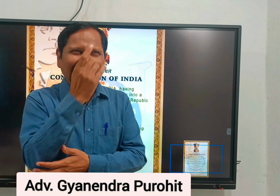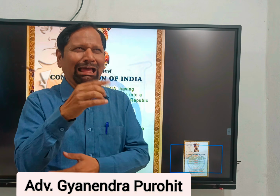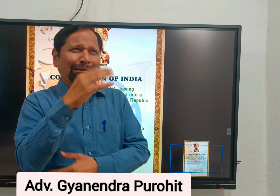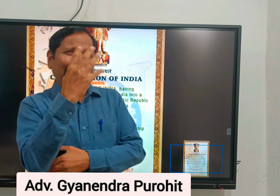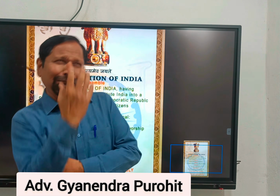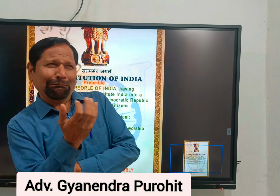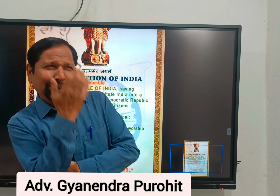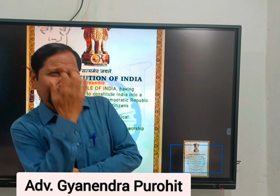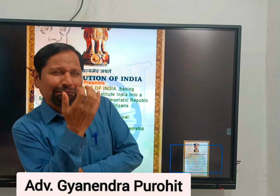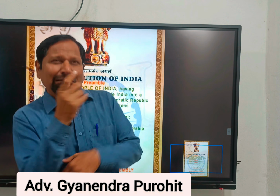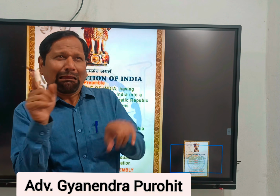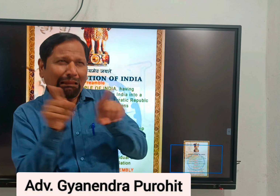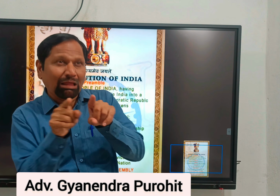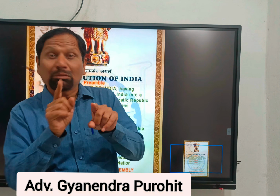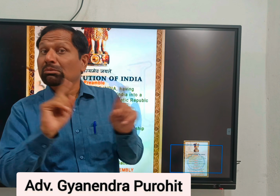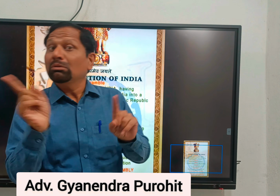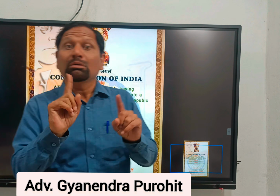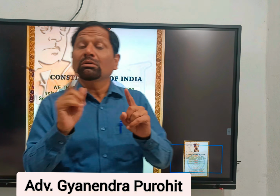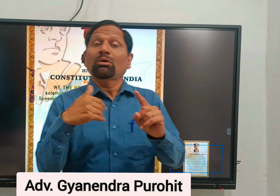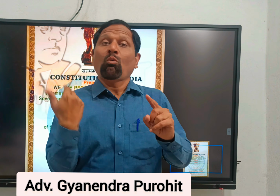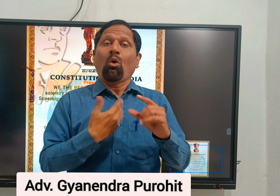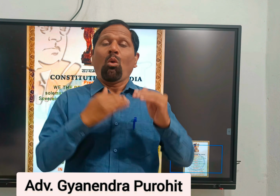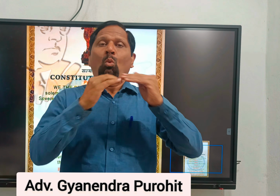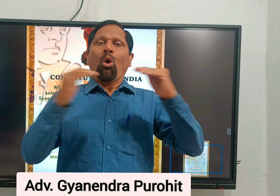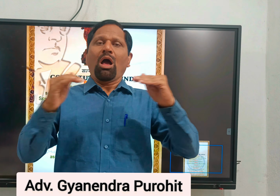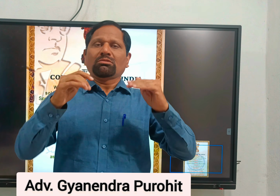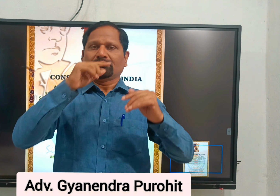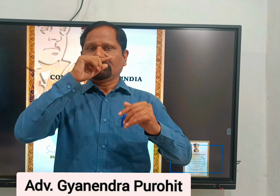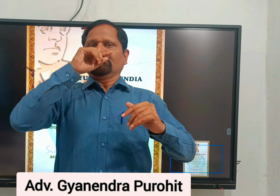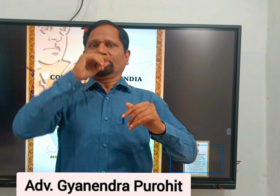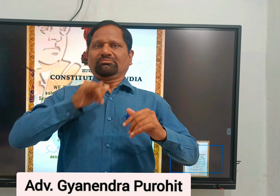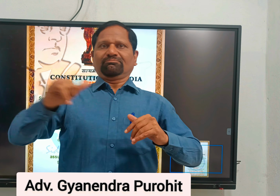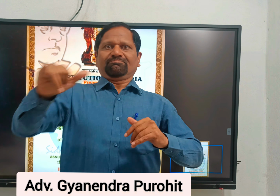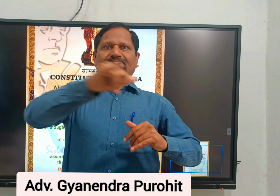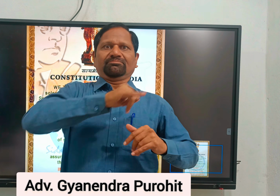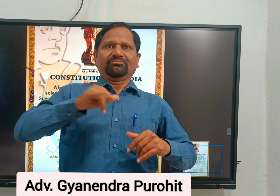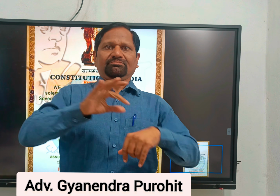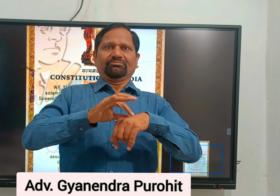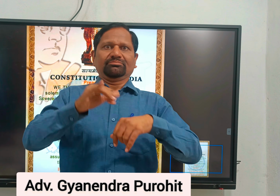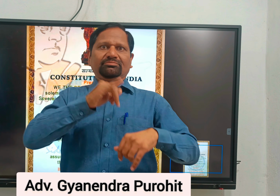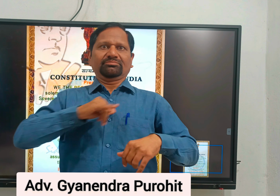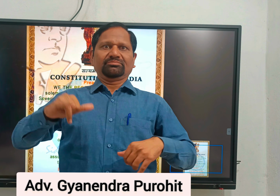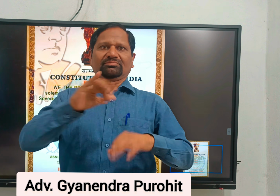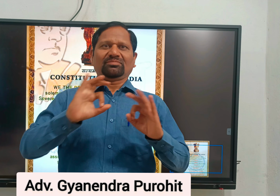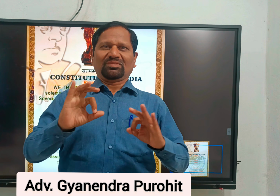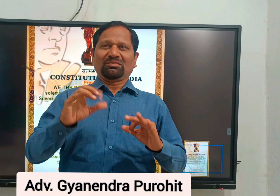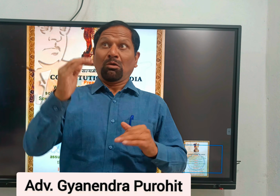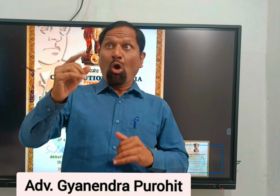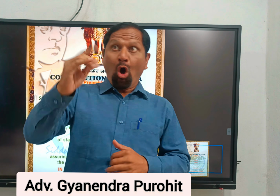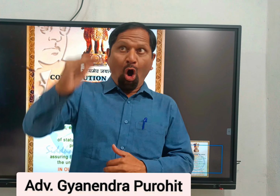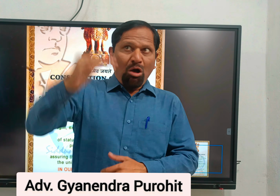है, हमारी भी एक प्रतिष्ठा है, सब भारतवासियों की प्रतिष्ठा है।